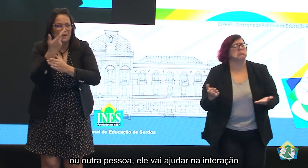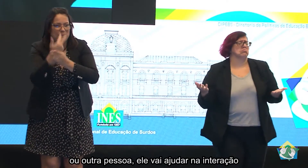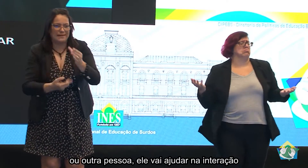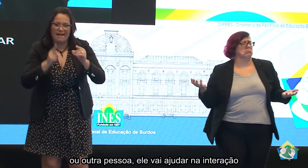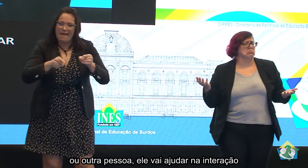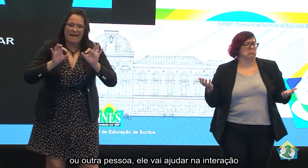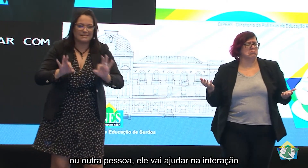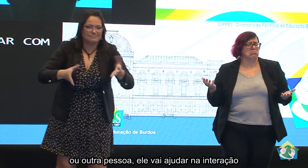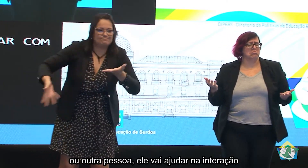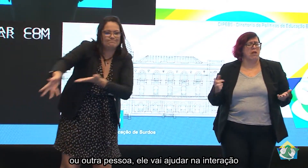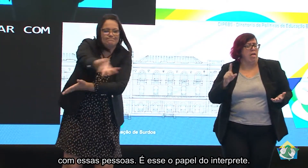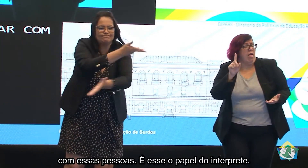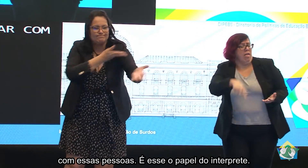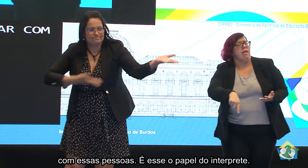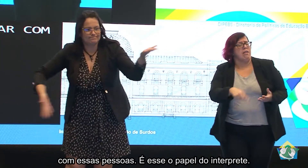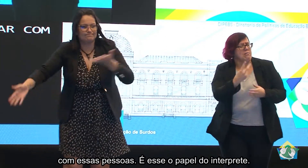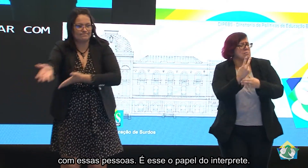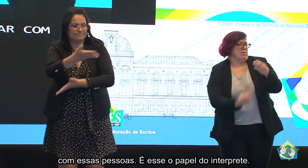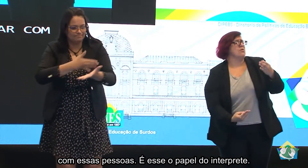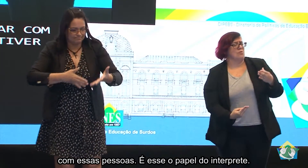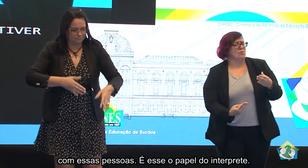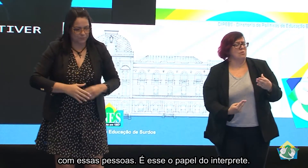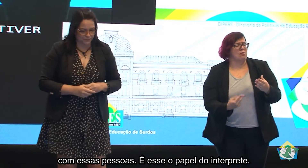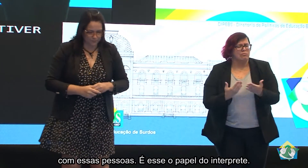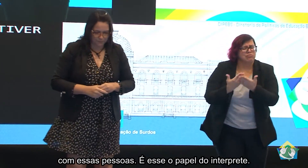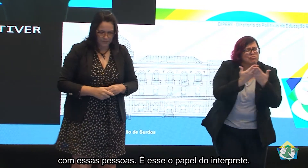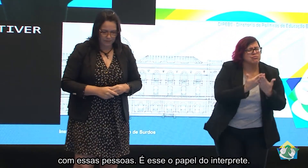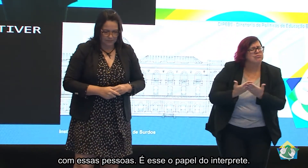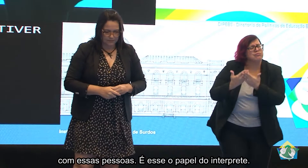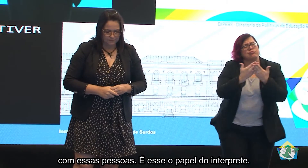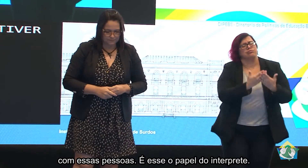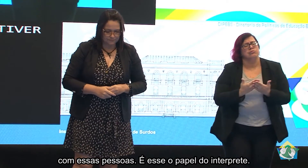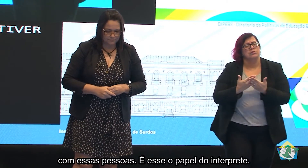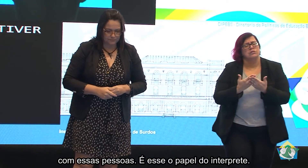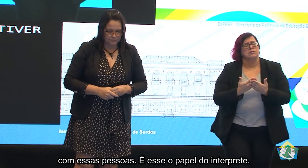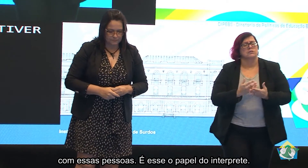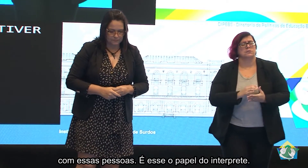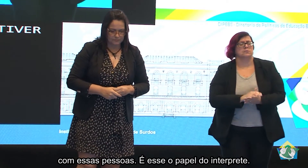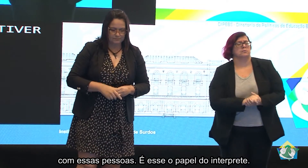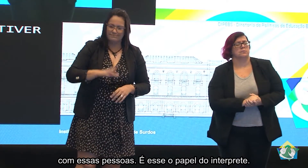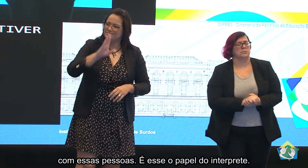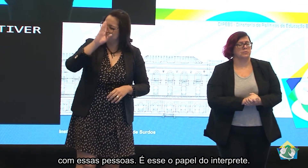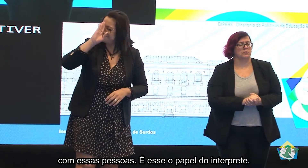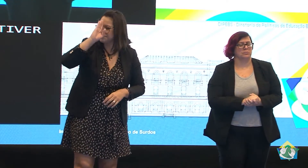vai ajudar na interação com essas pessoas. É esse o papel do intérprete.